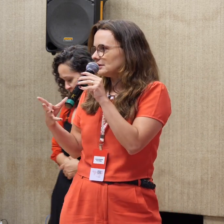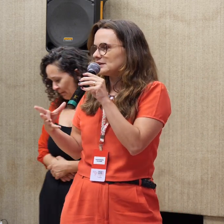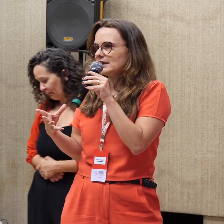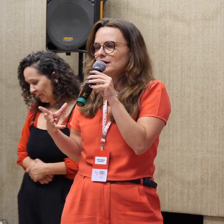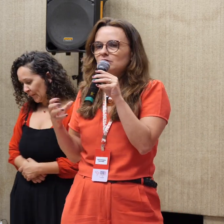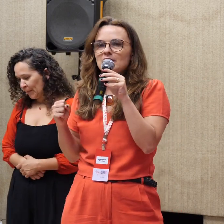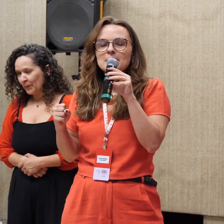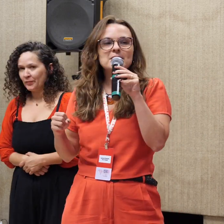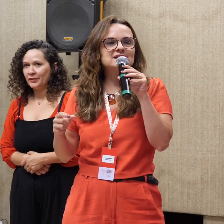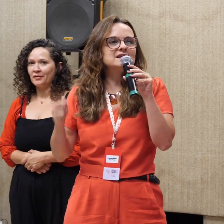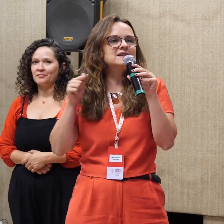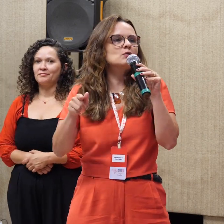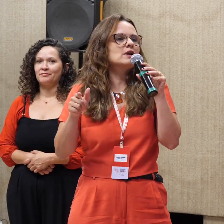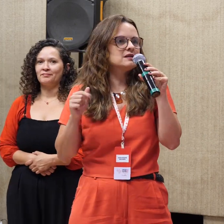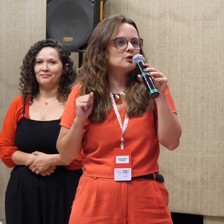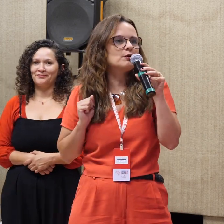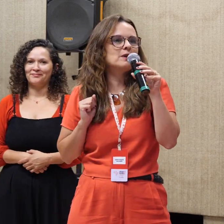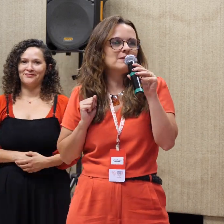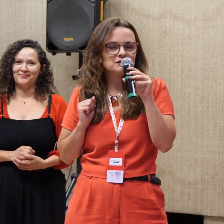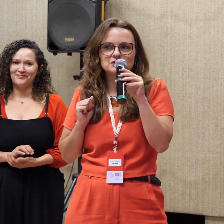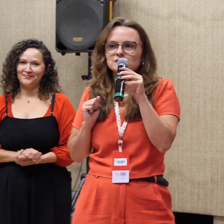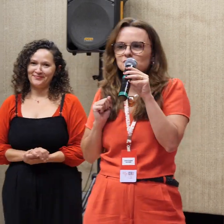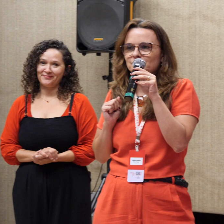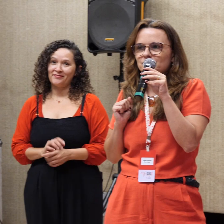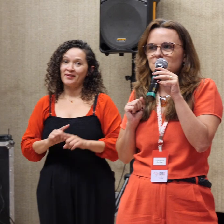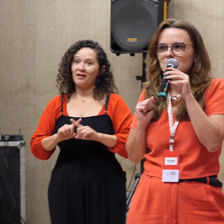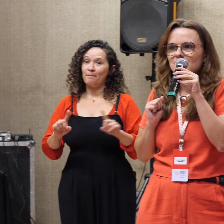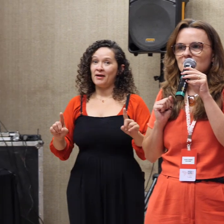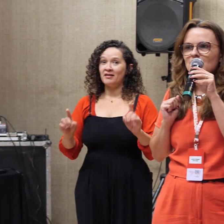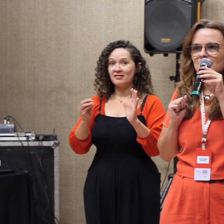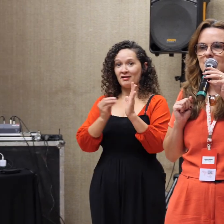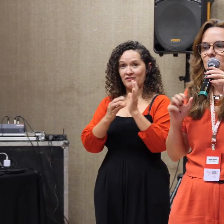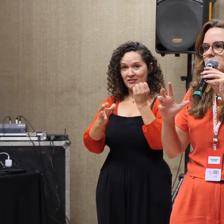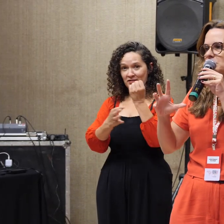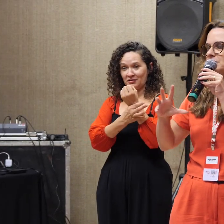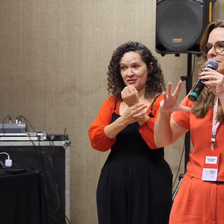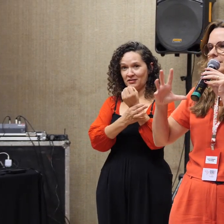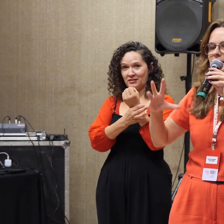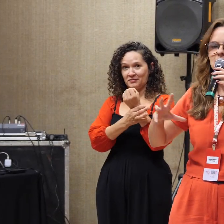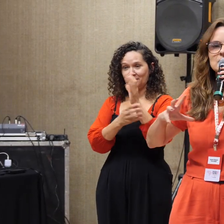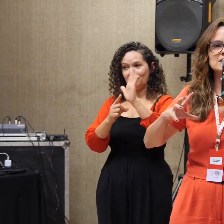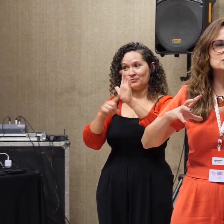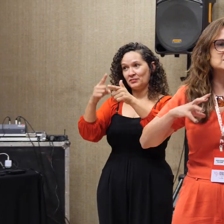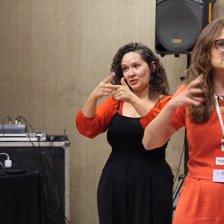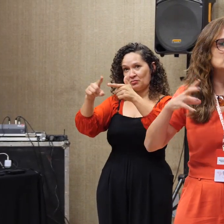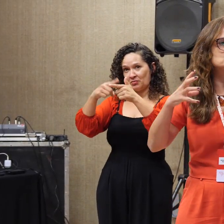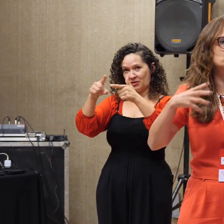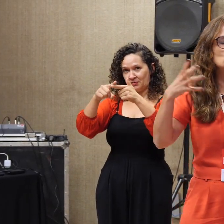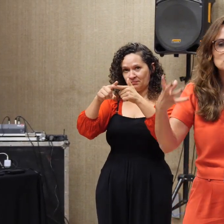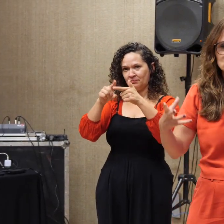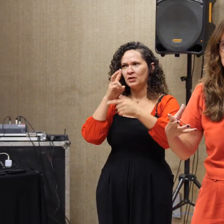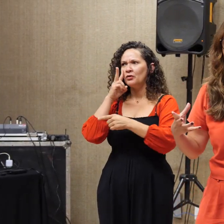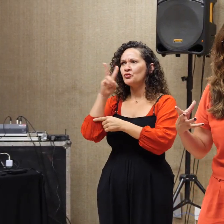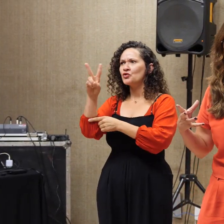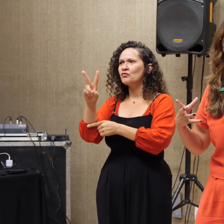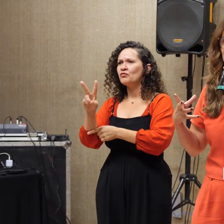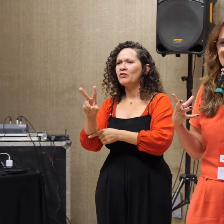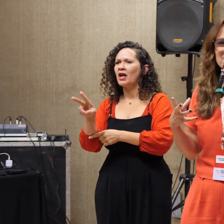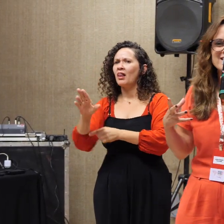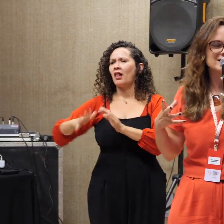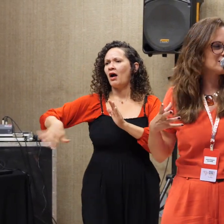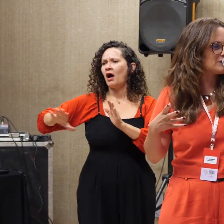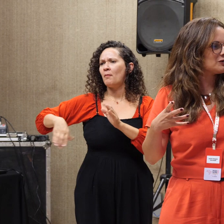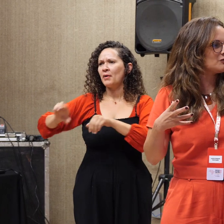seguro, tá certo? Mas a insegurança eu problematizo. Né? Hoje a gente está vendo a questão da sucessão de furtos na praia